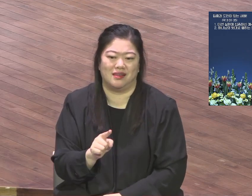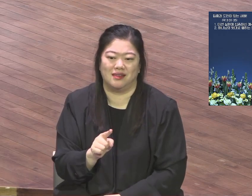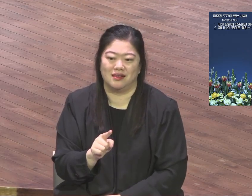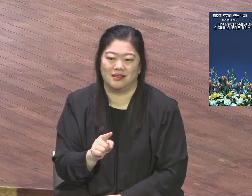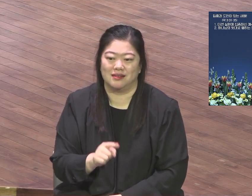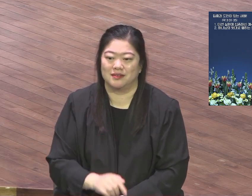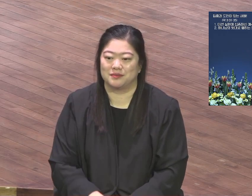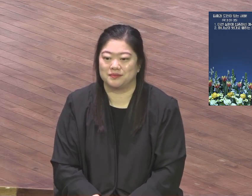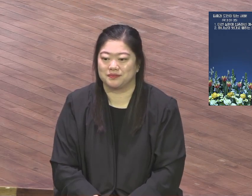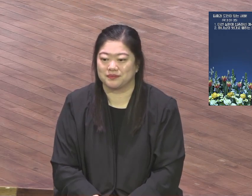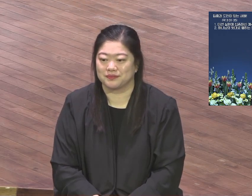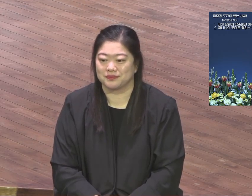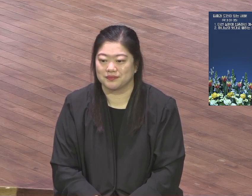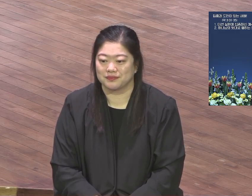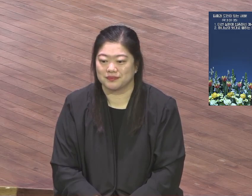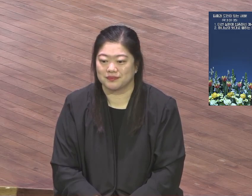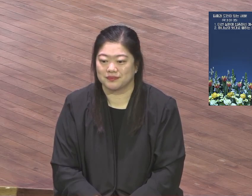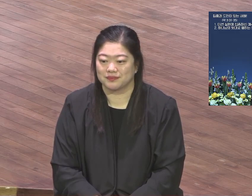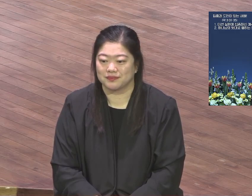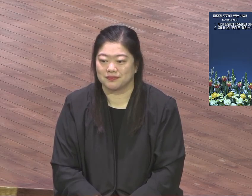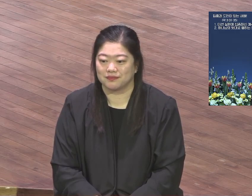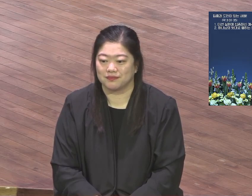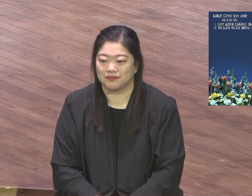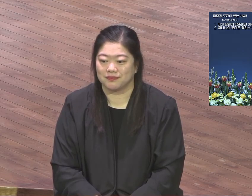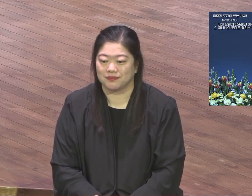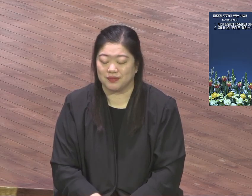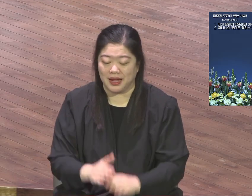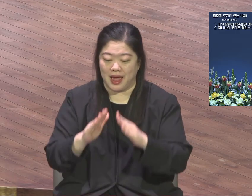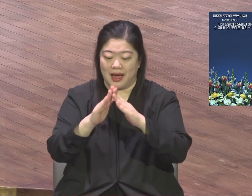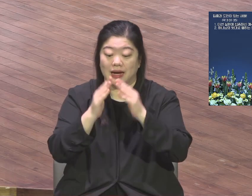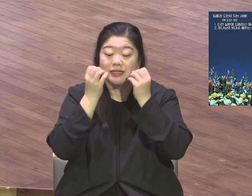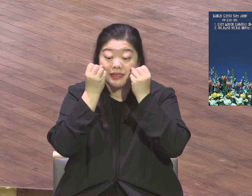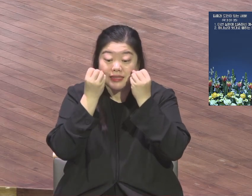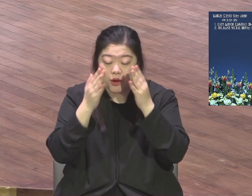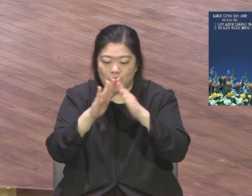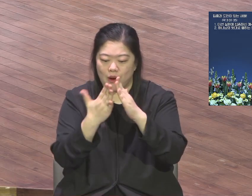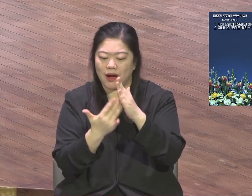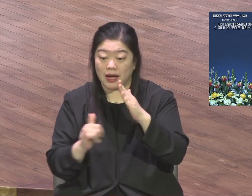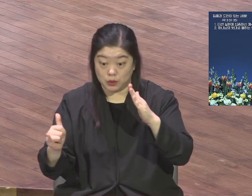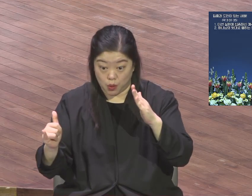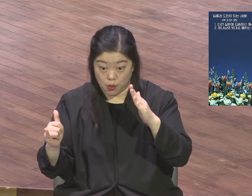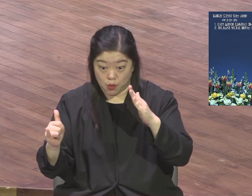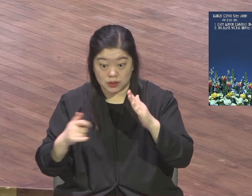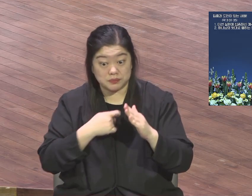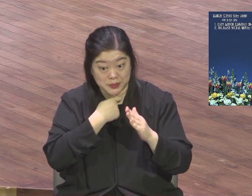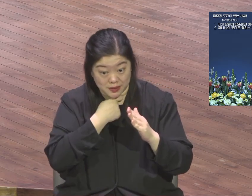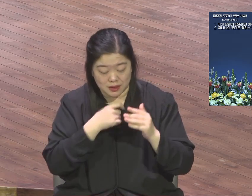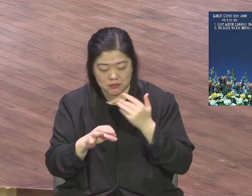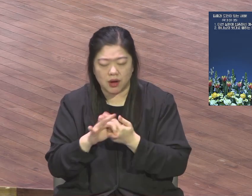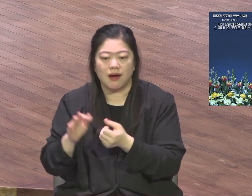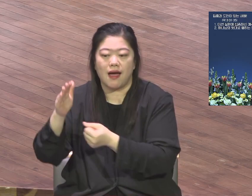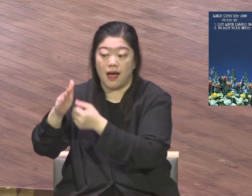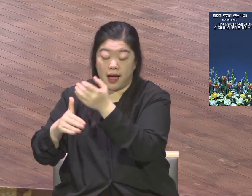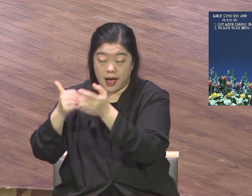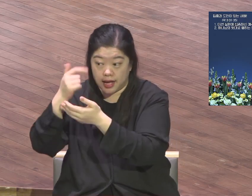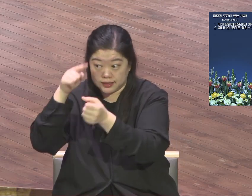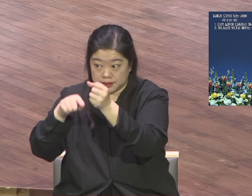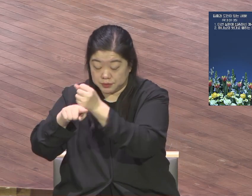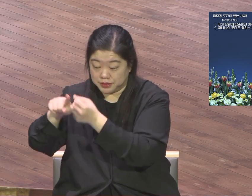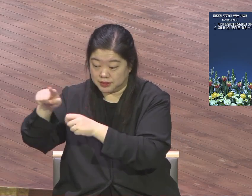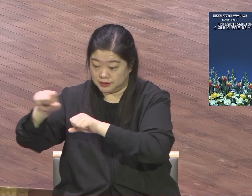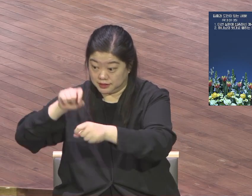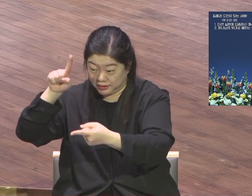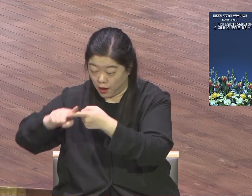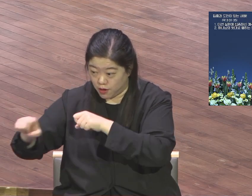특별히 새로운 가족이 될 수 있는 조건은 한 가지였어요. 뭐였습니까? 하나님의 뜻대로 행하는